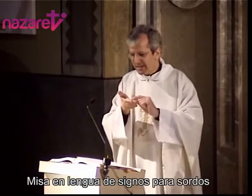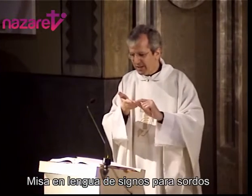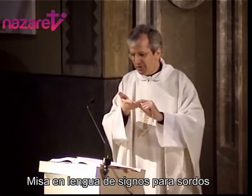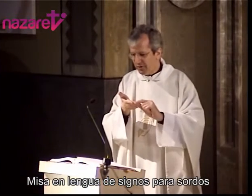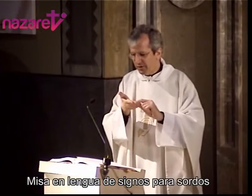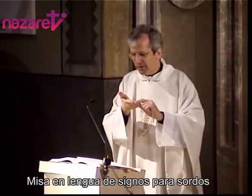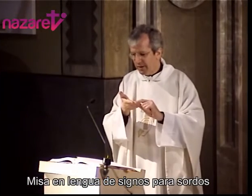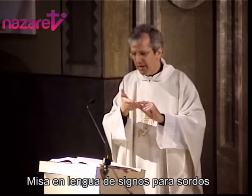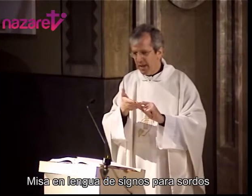escrito,